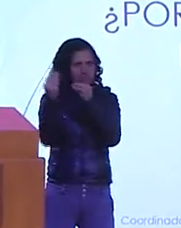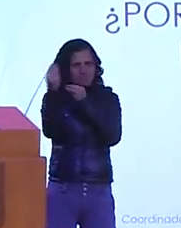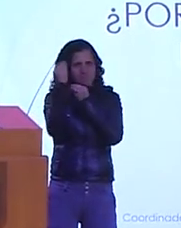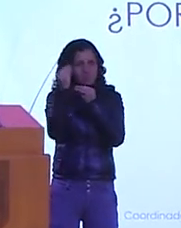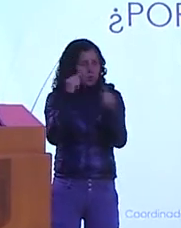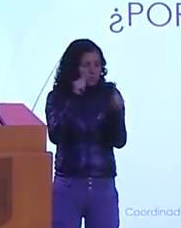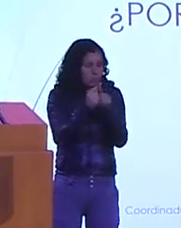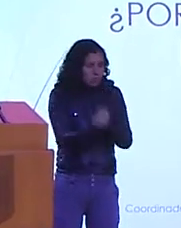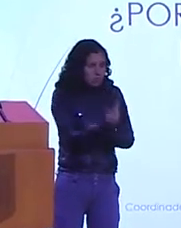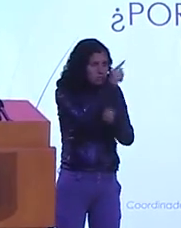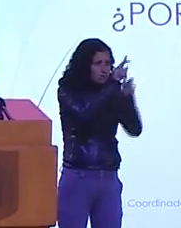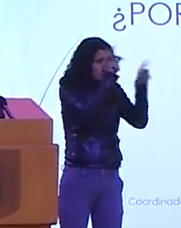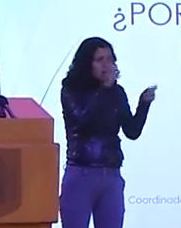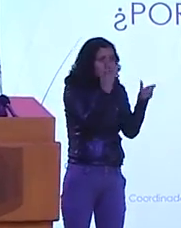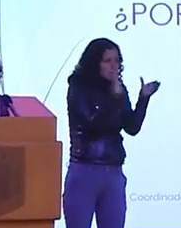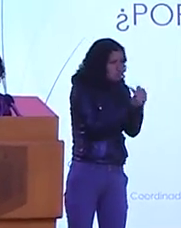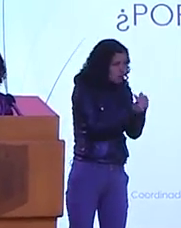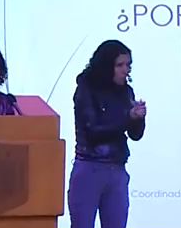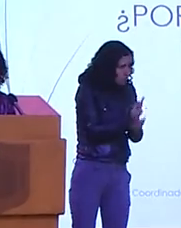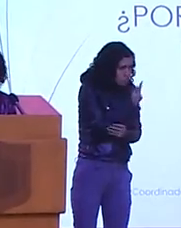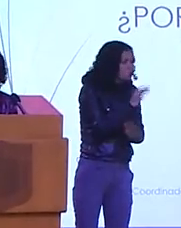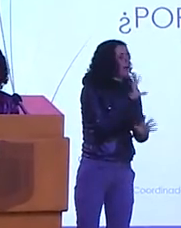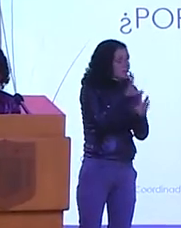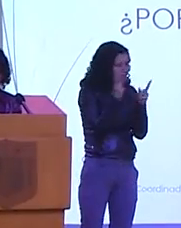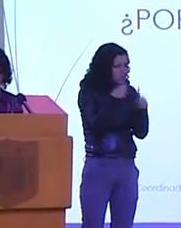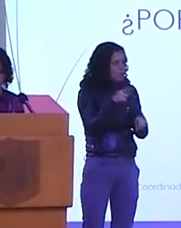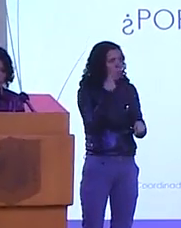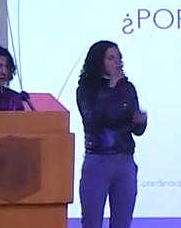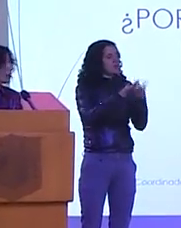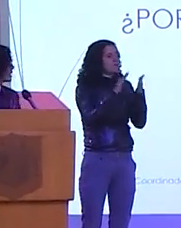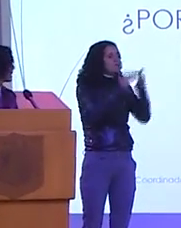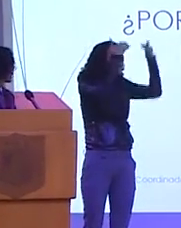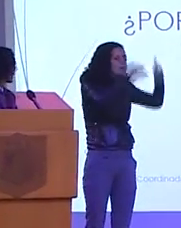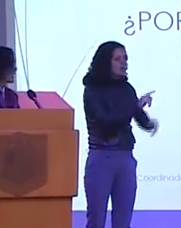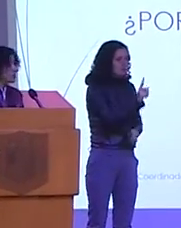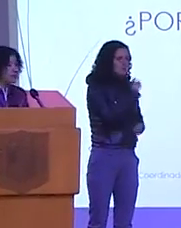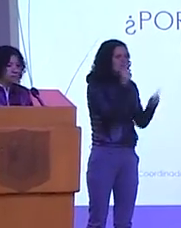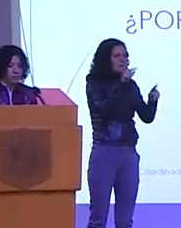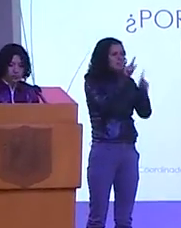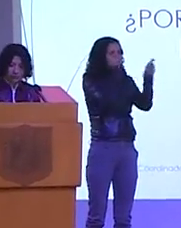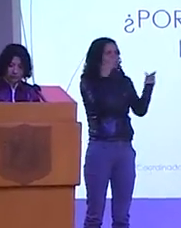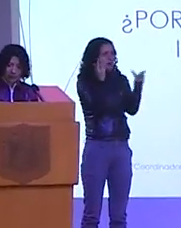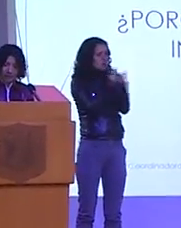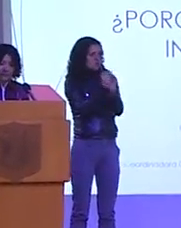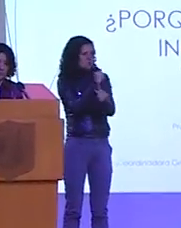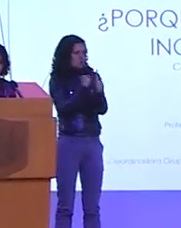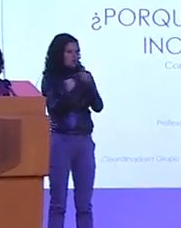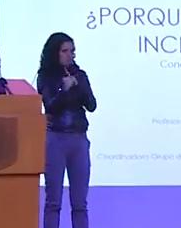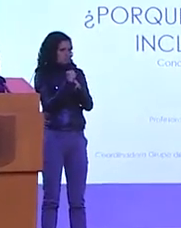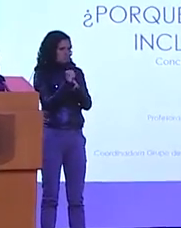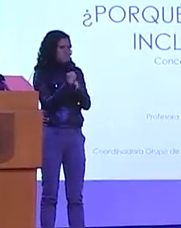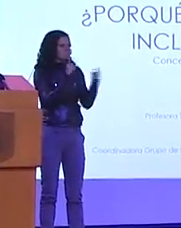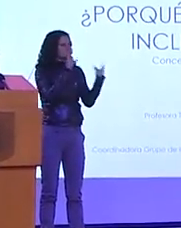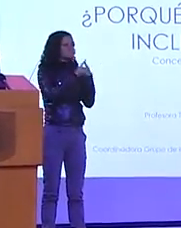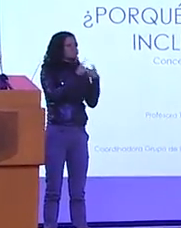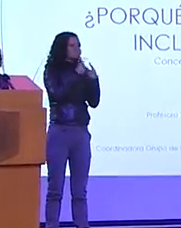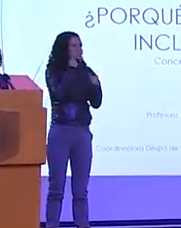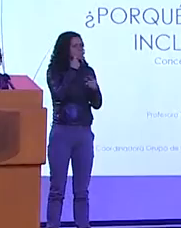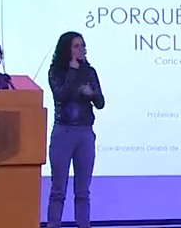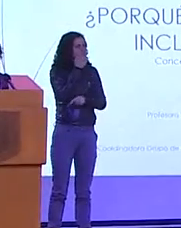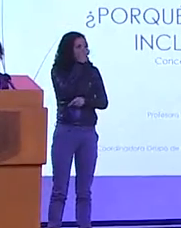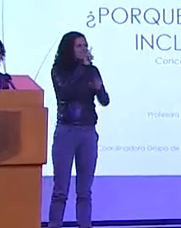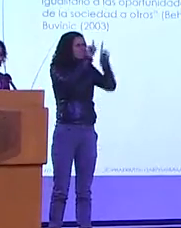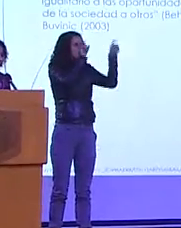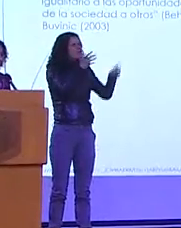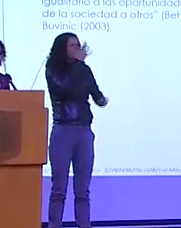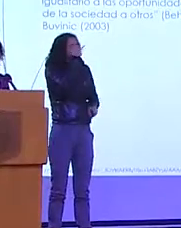en discapacidad, sino también en inclusión social. El primer punto de por qué hablar de